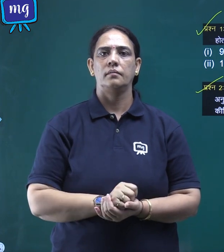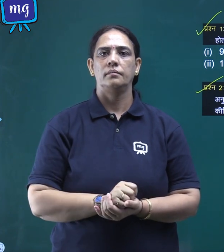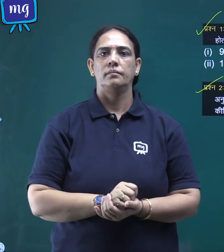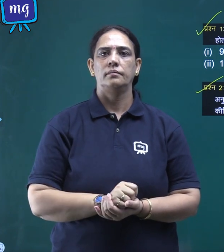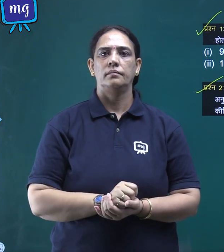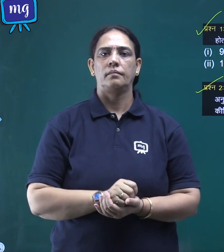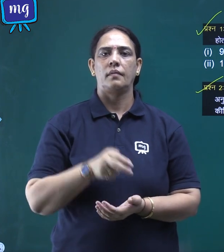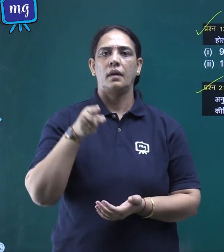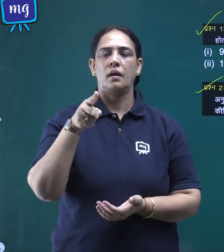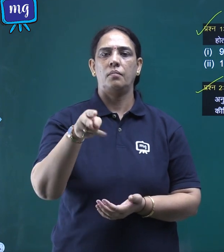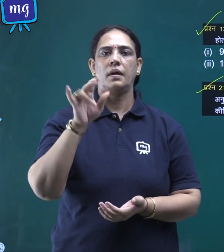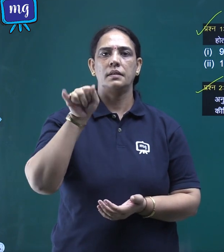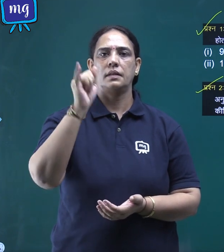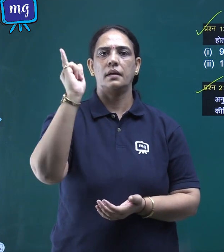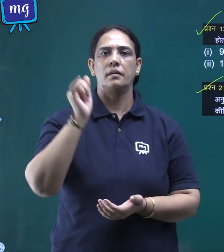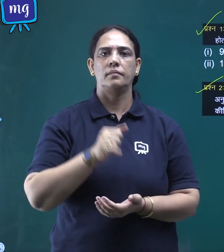अनुपात छः